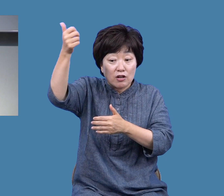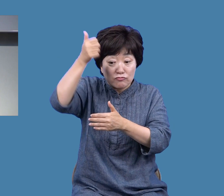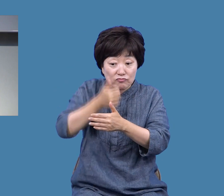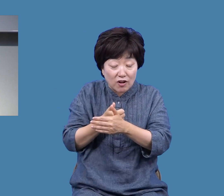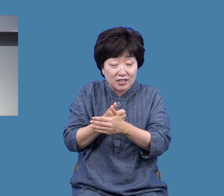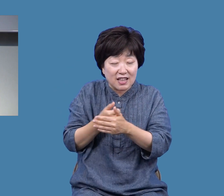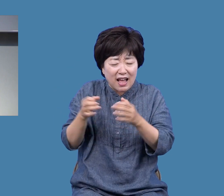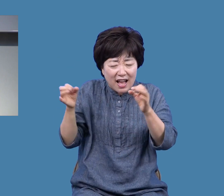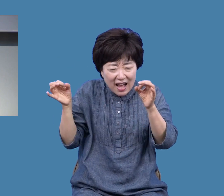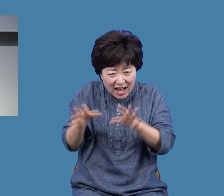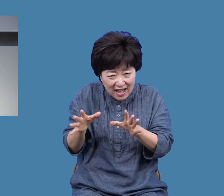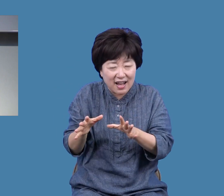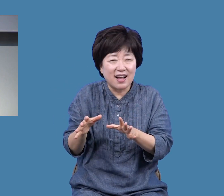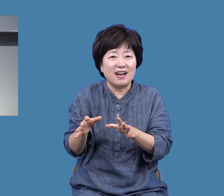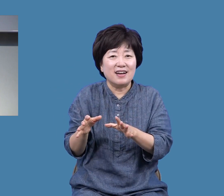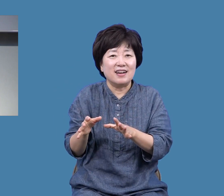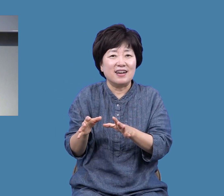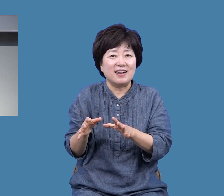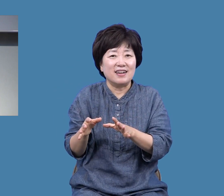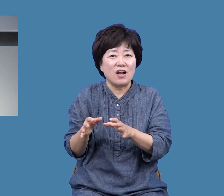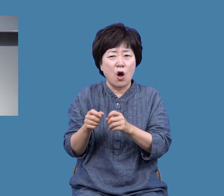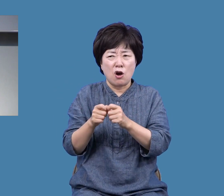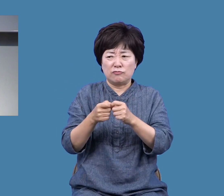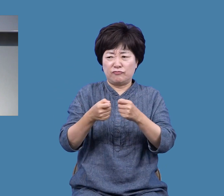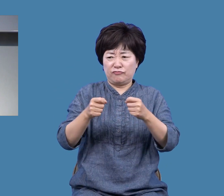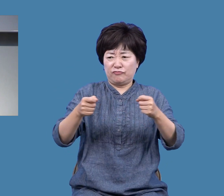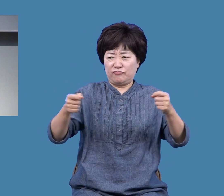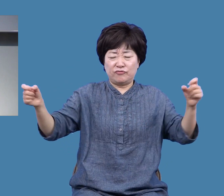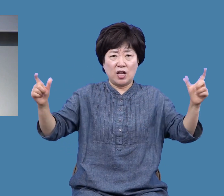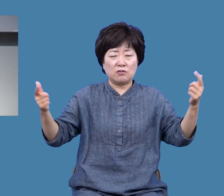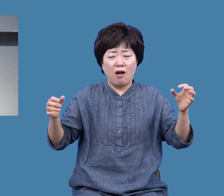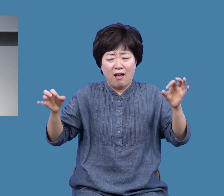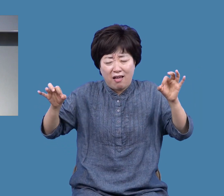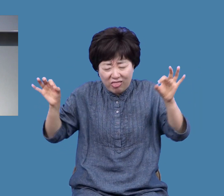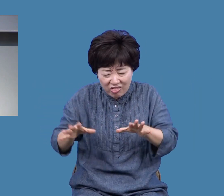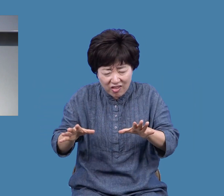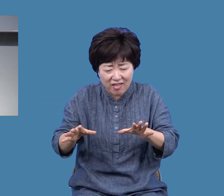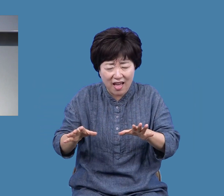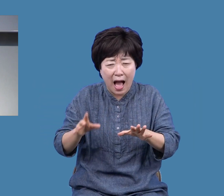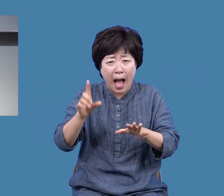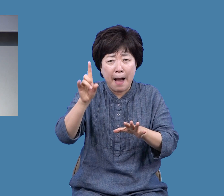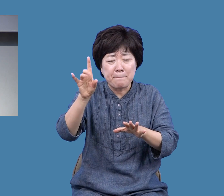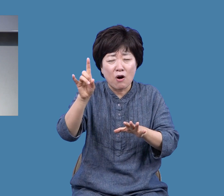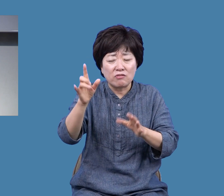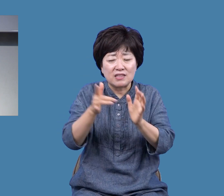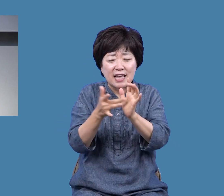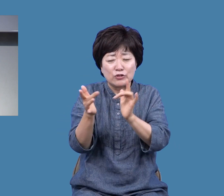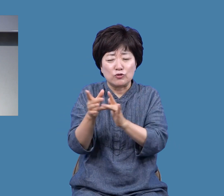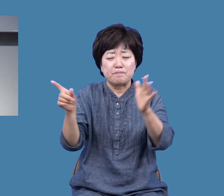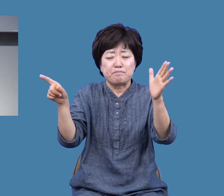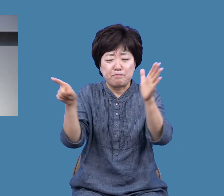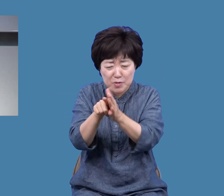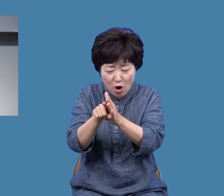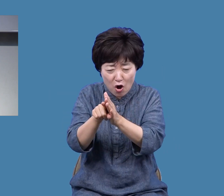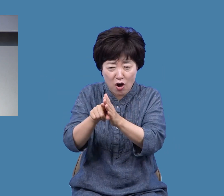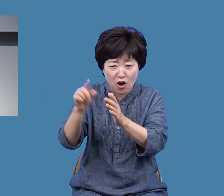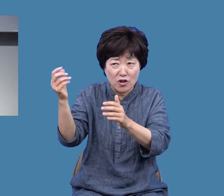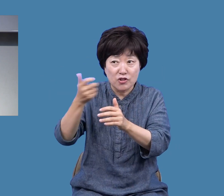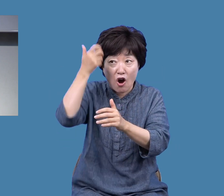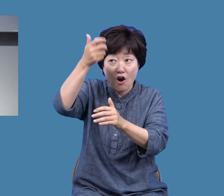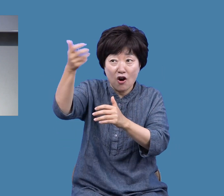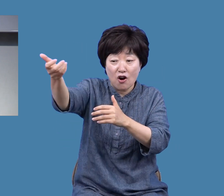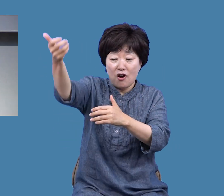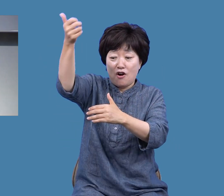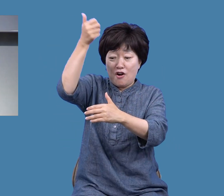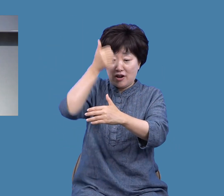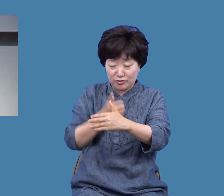일어납니다. 그것은 무슨 긴 과정이 아니라 예수 그리스도를 믿는 순간 우리는 거듭나고 우리